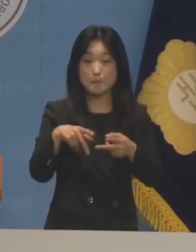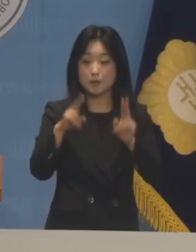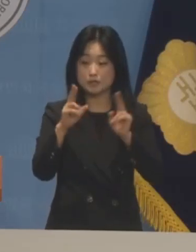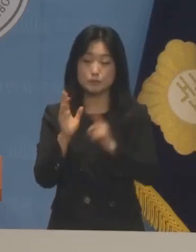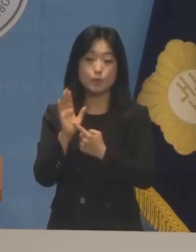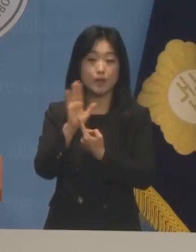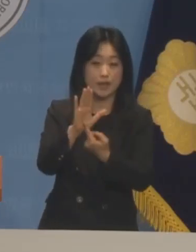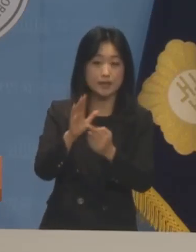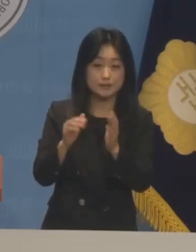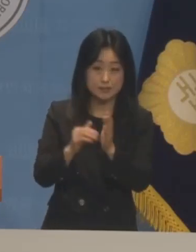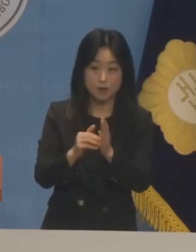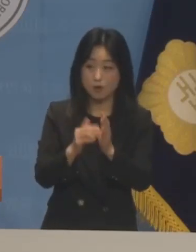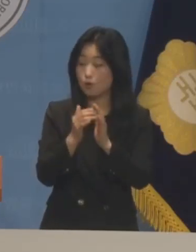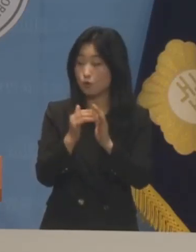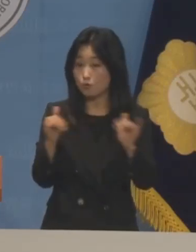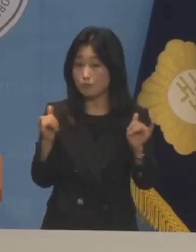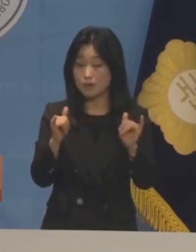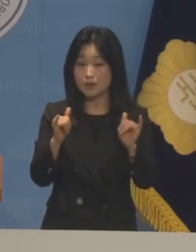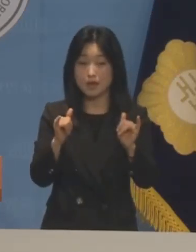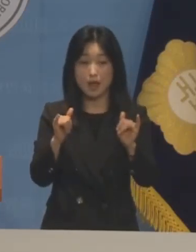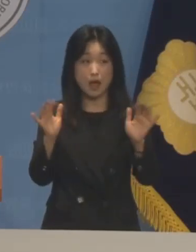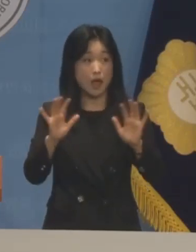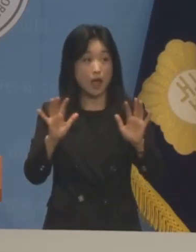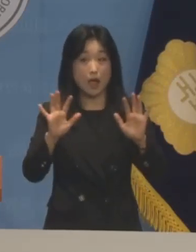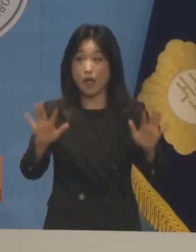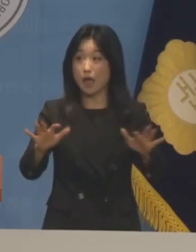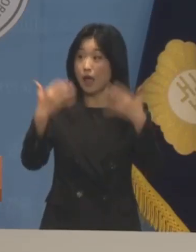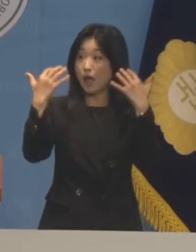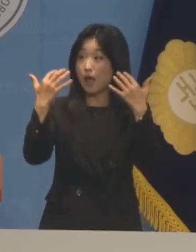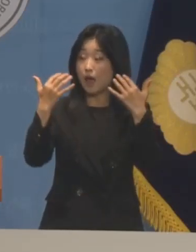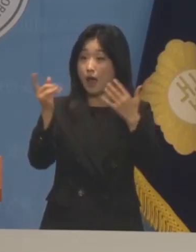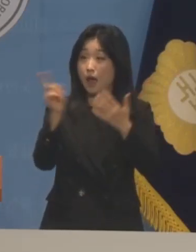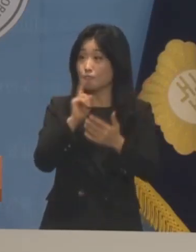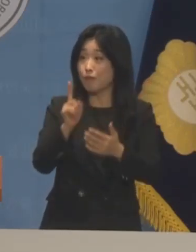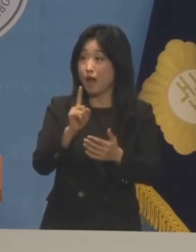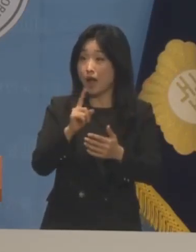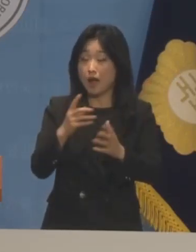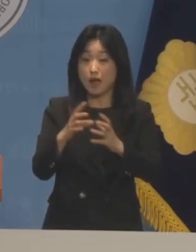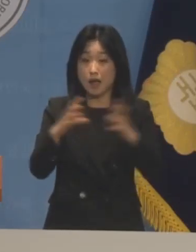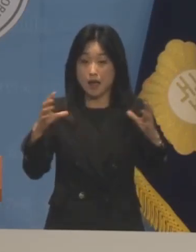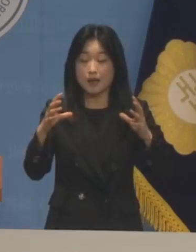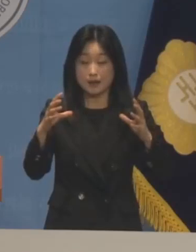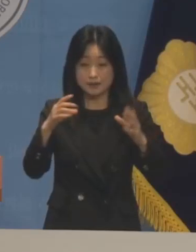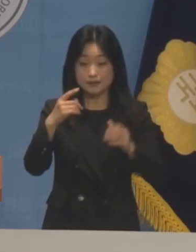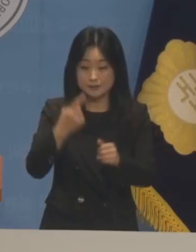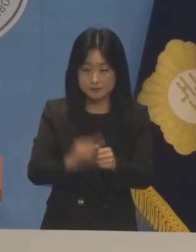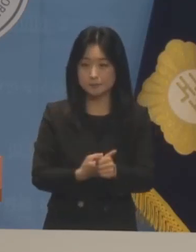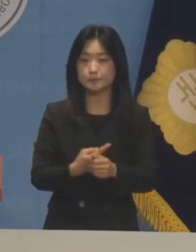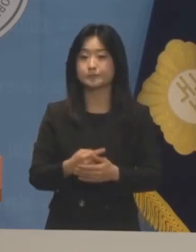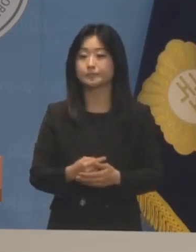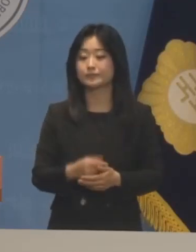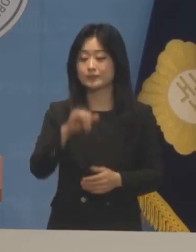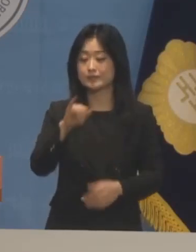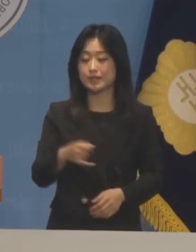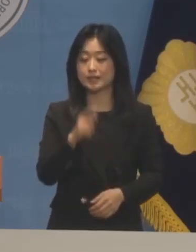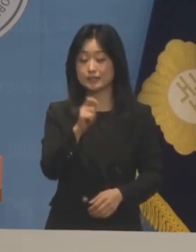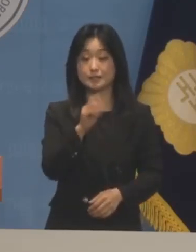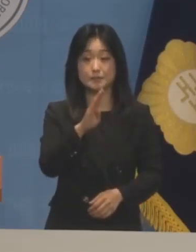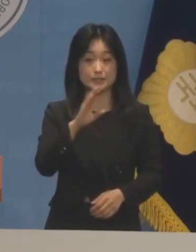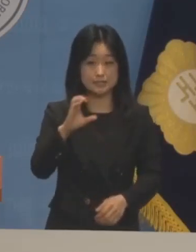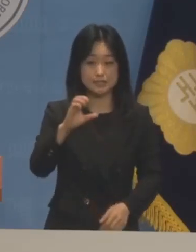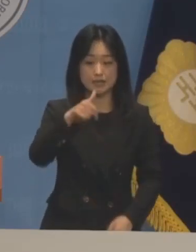공개하여 큰 국민적 논란과 사회적 파장이 일었습니다. 이후 이와 관련하여 JTBC,